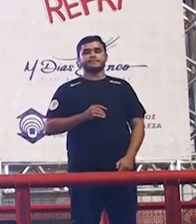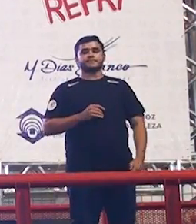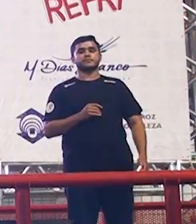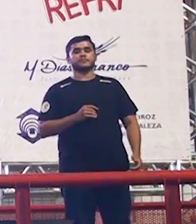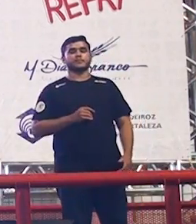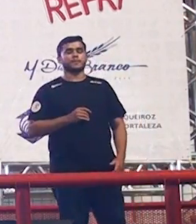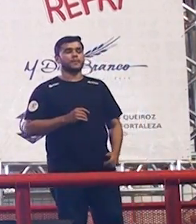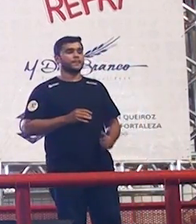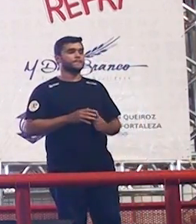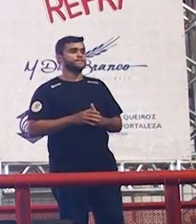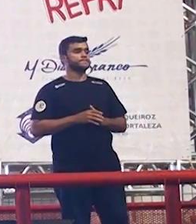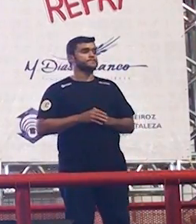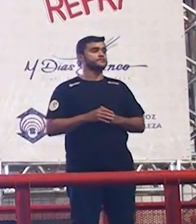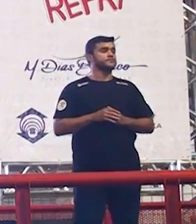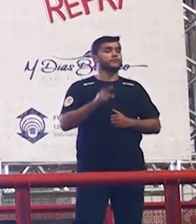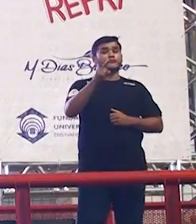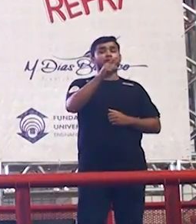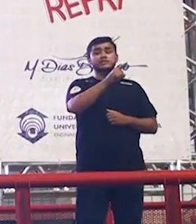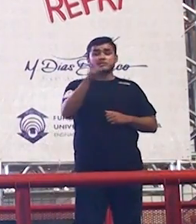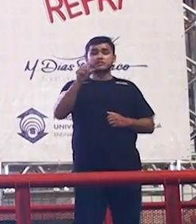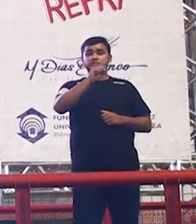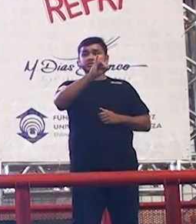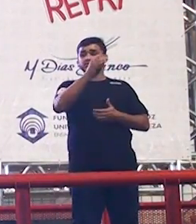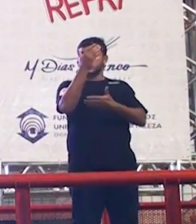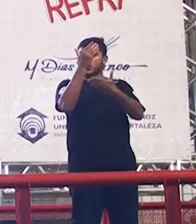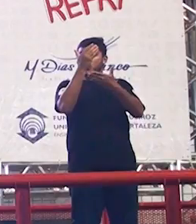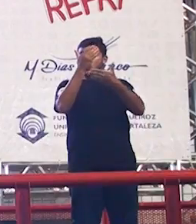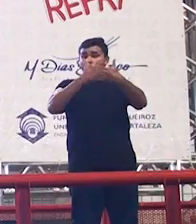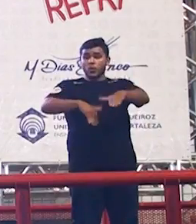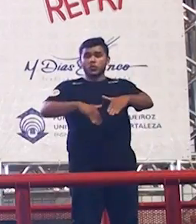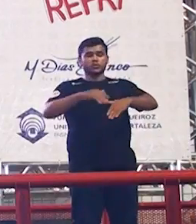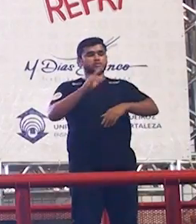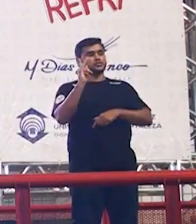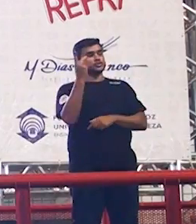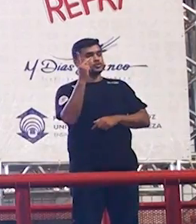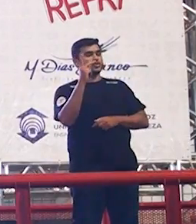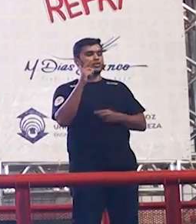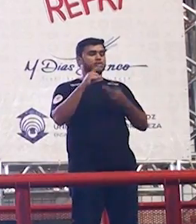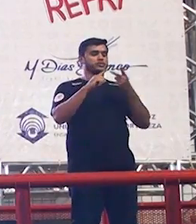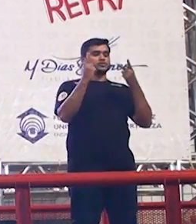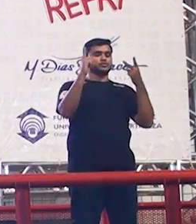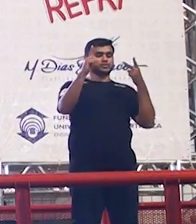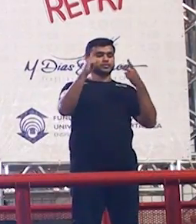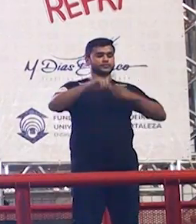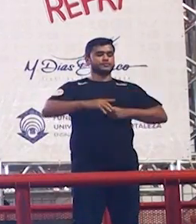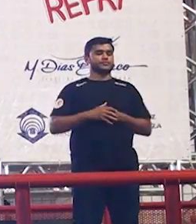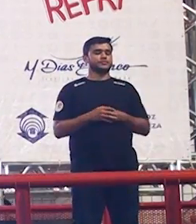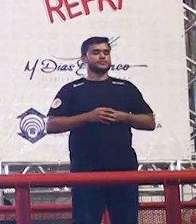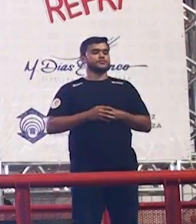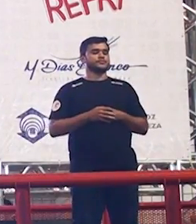prova. Professor, vou fazer concurso público que cai história e geografia. Anote o que eu estou lhe dizendo.